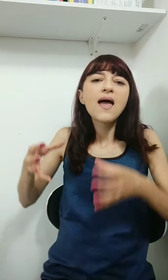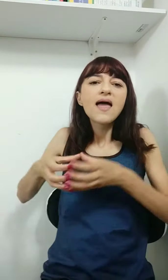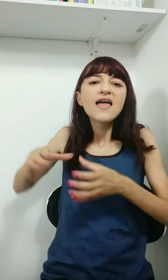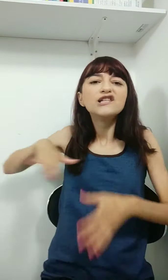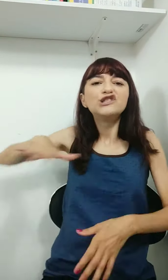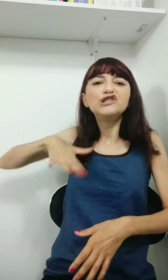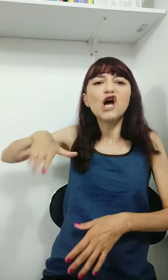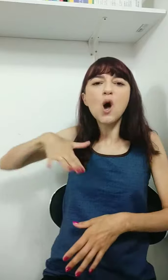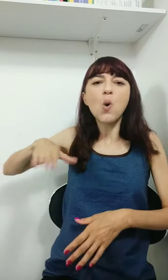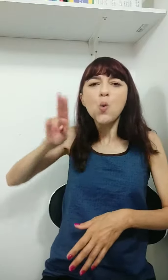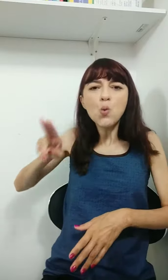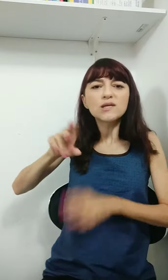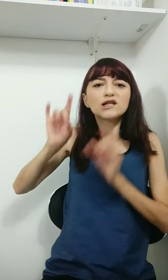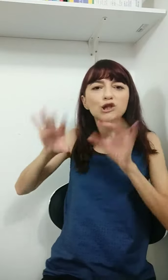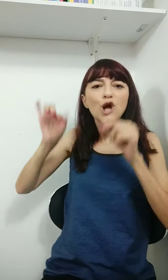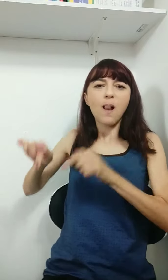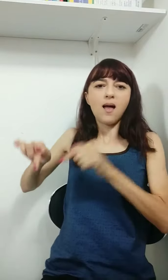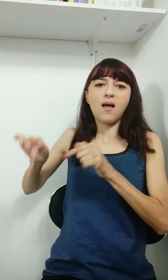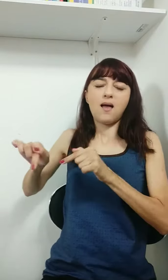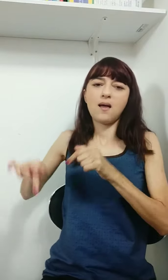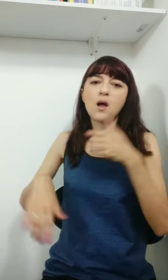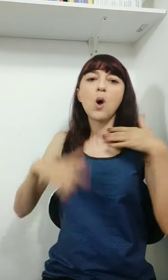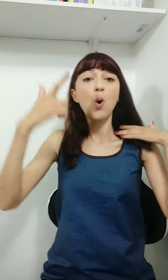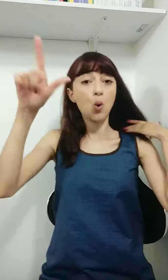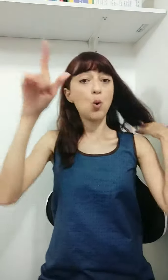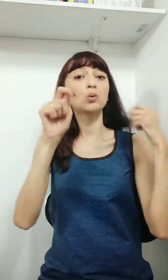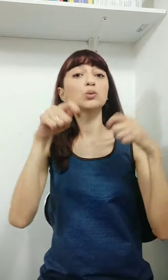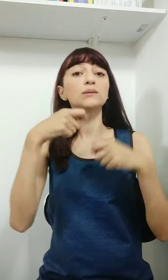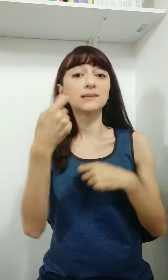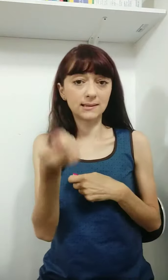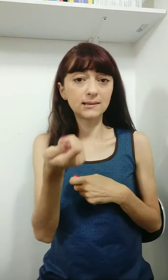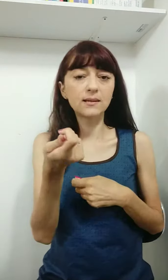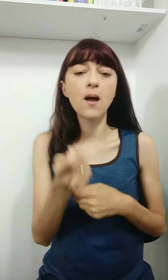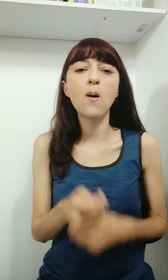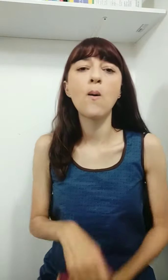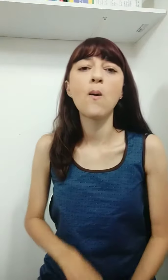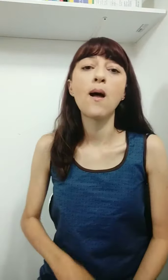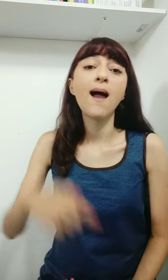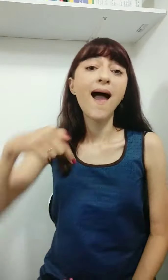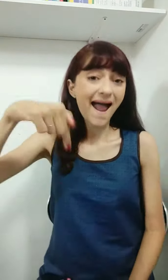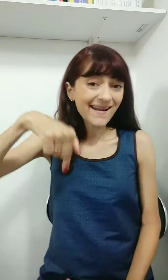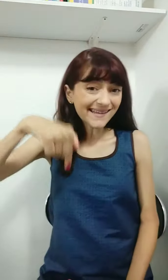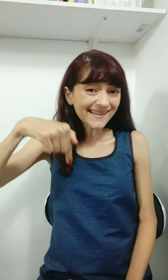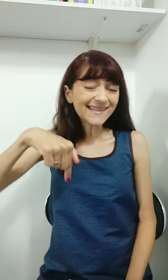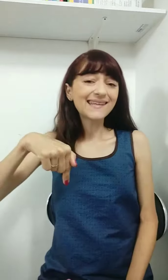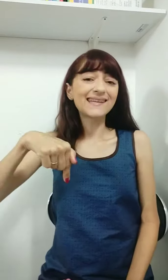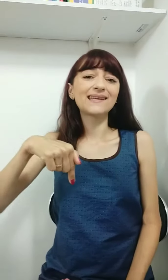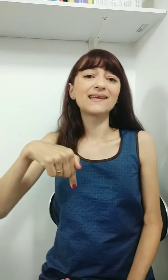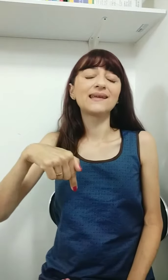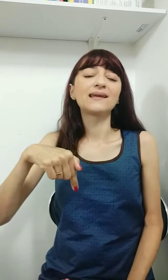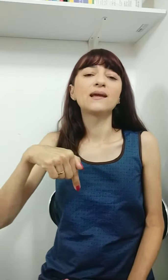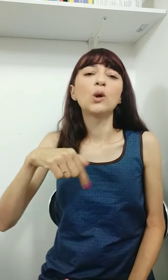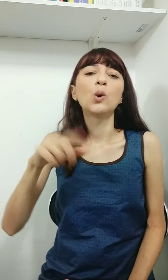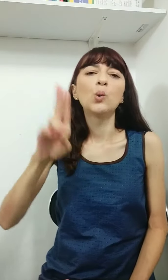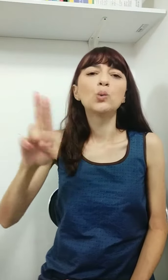que eu fiz aqui da nossa região de BH, né? Então esse sinal de faculdade que eu mostrei, com a configuração de mão em F, ele é